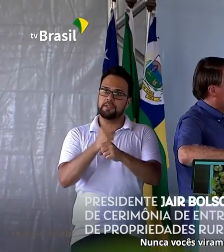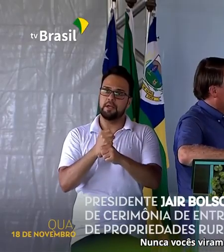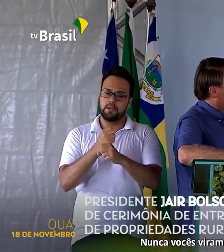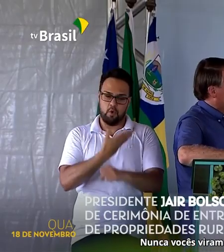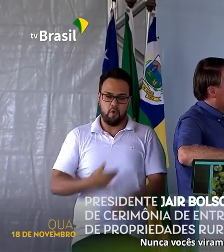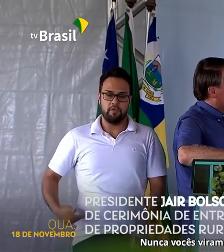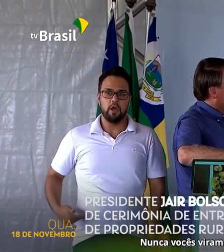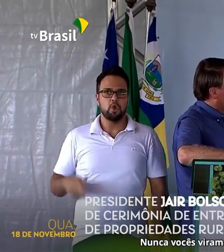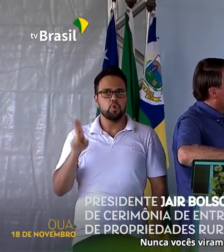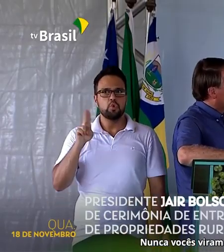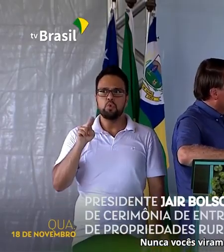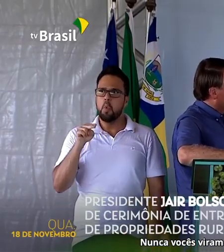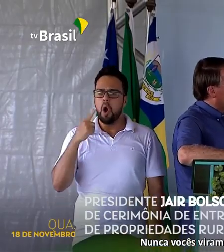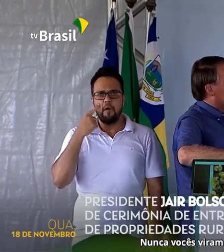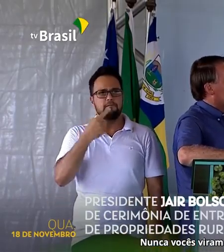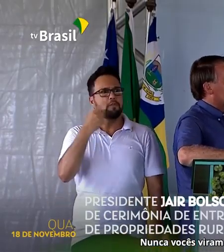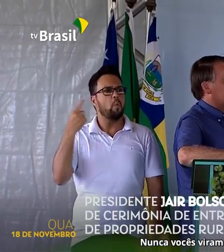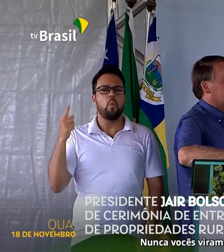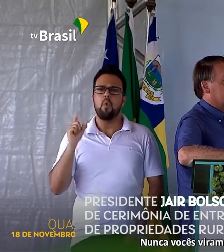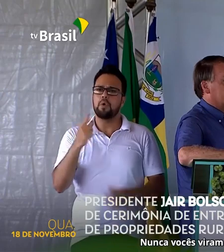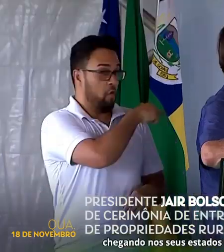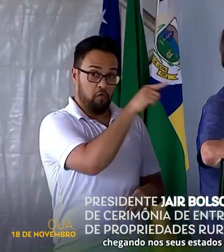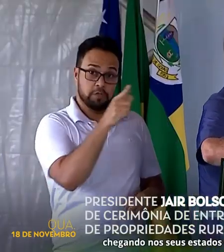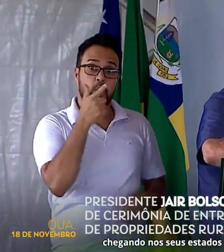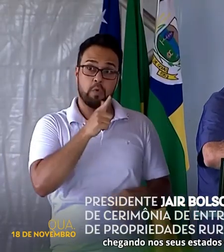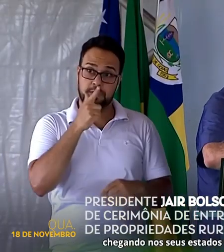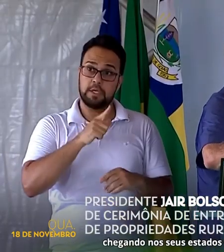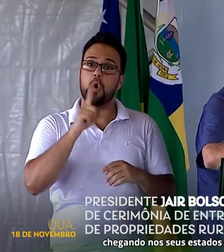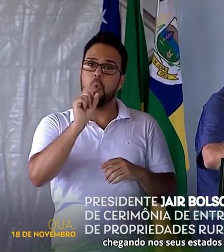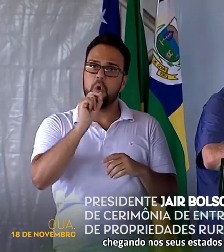Nunca vocês viram tanto recurso